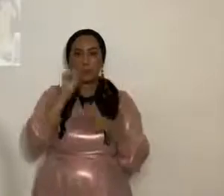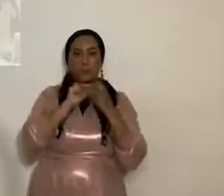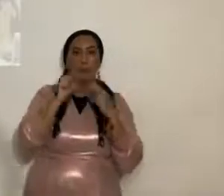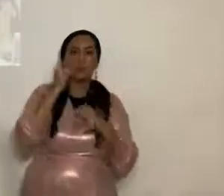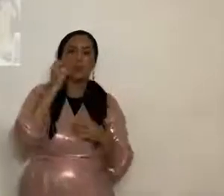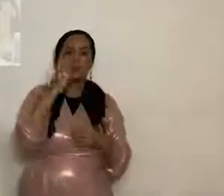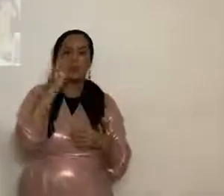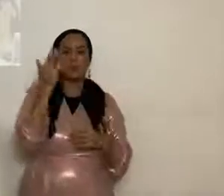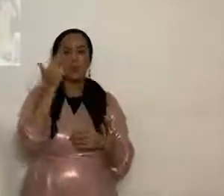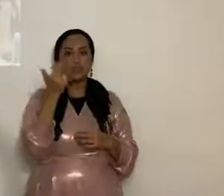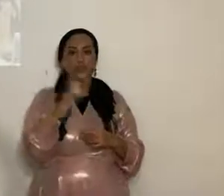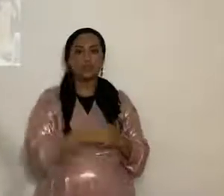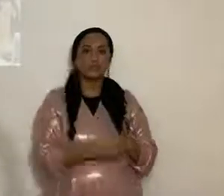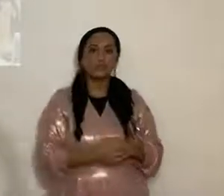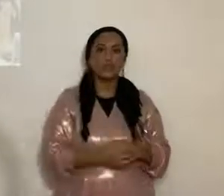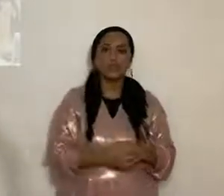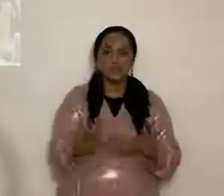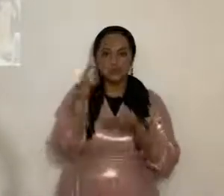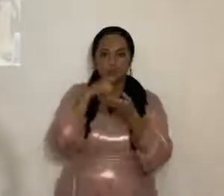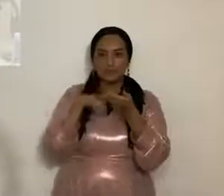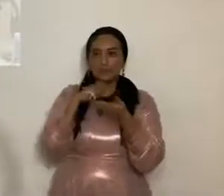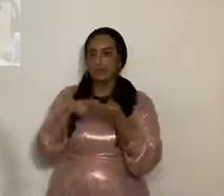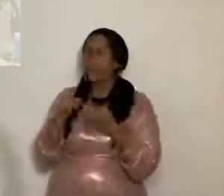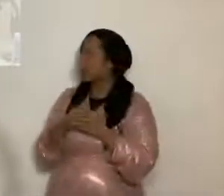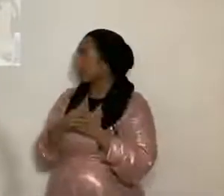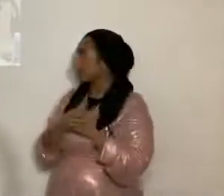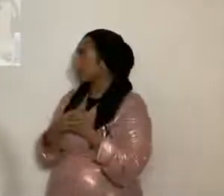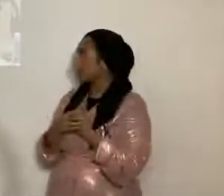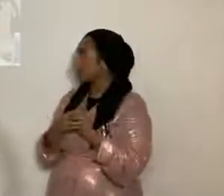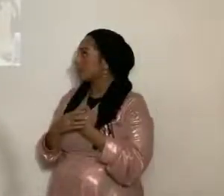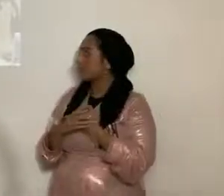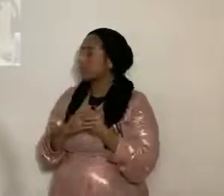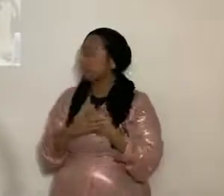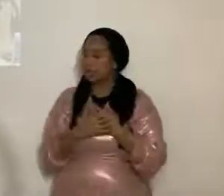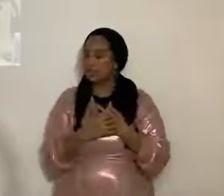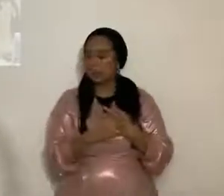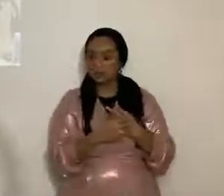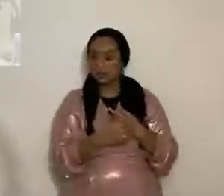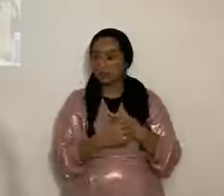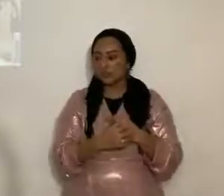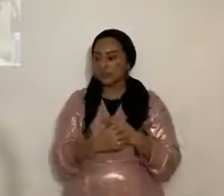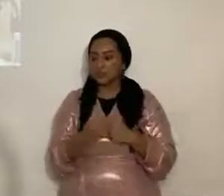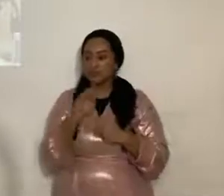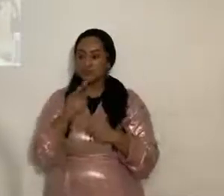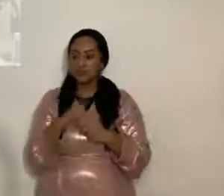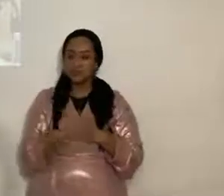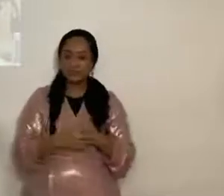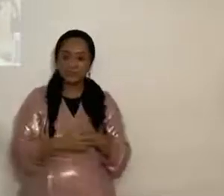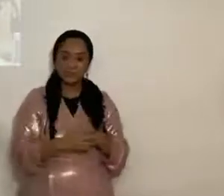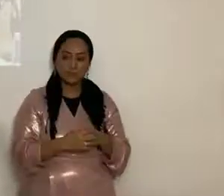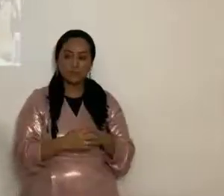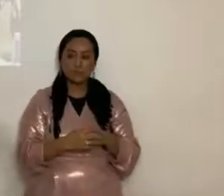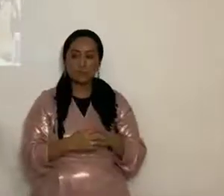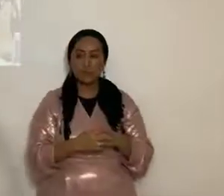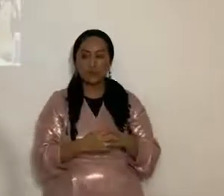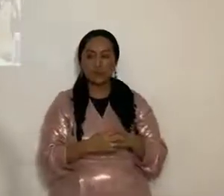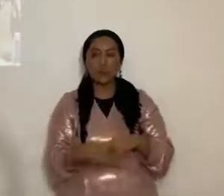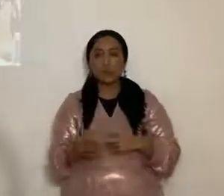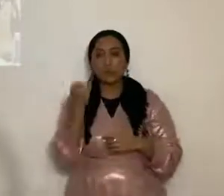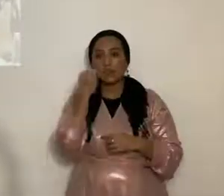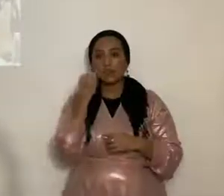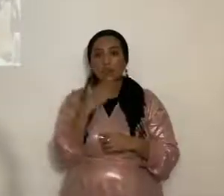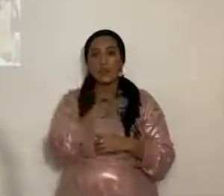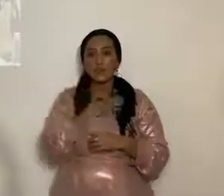y 13. Vamos para allá. Efesios 2, versos 12 y 13. Dice aquí: si yo